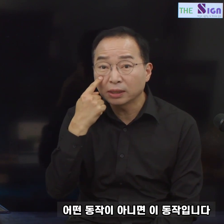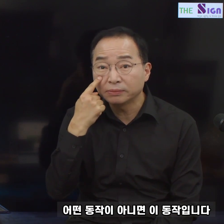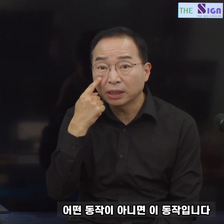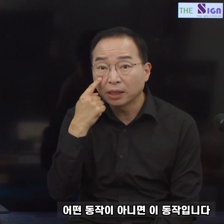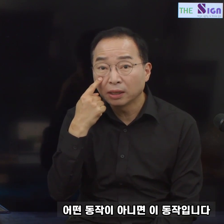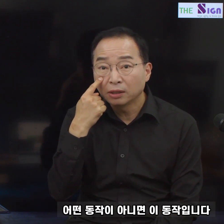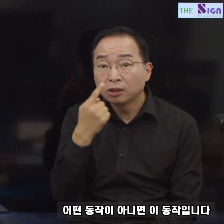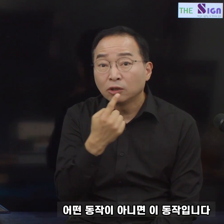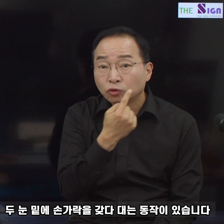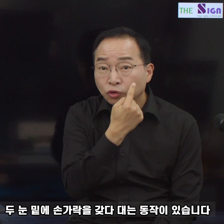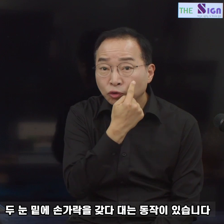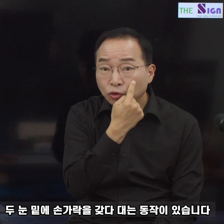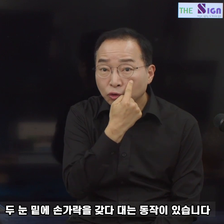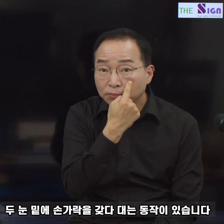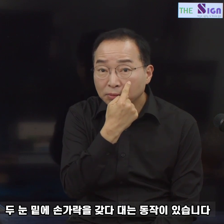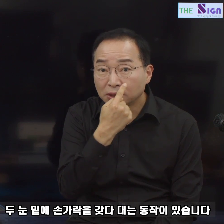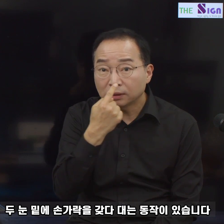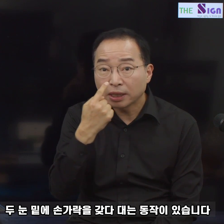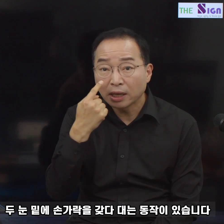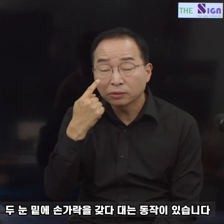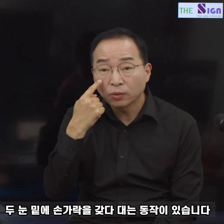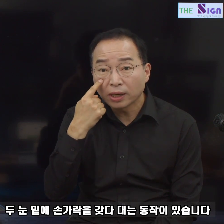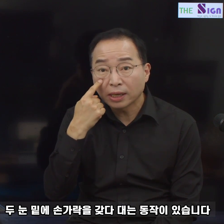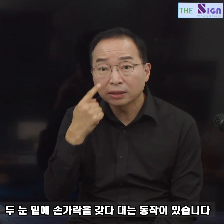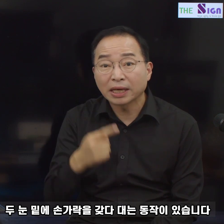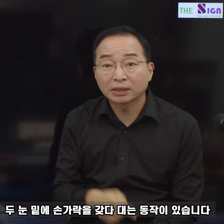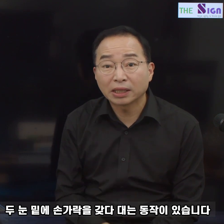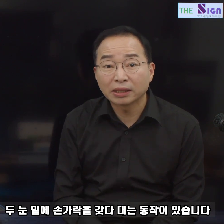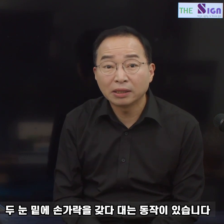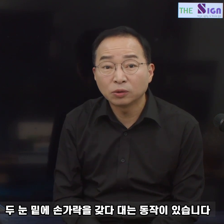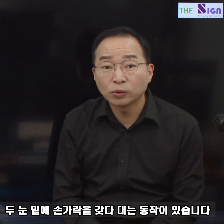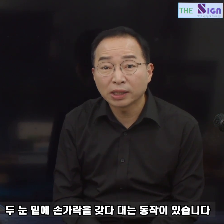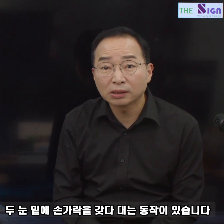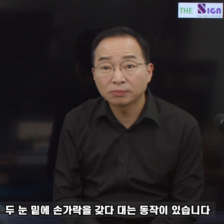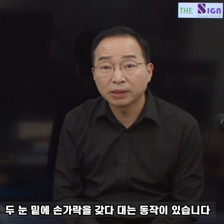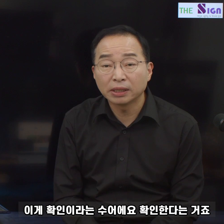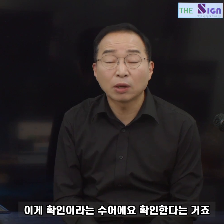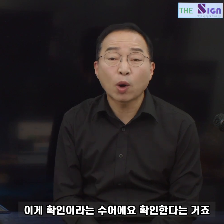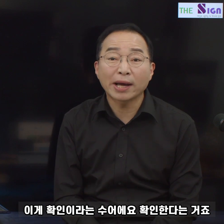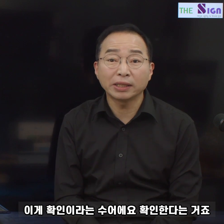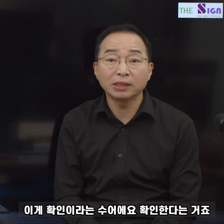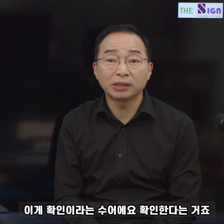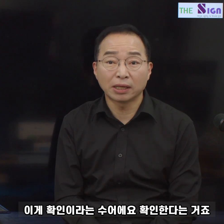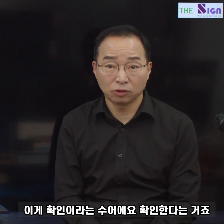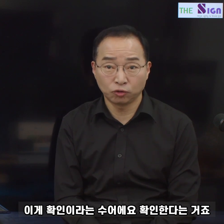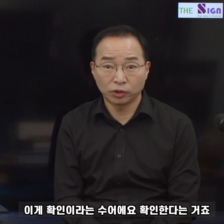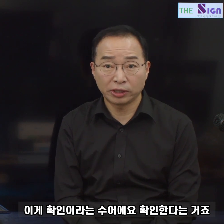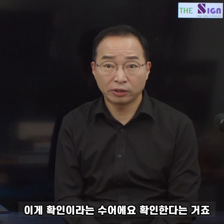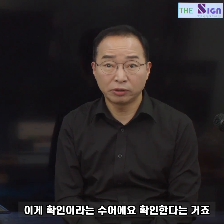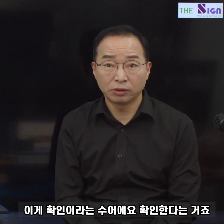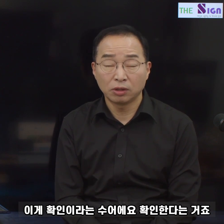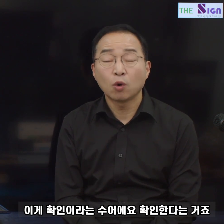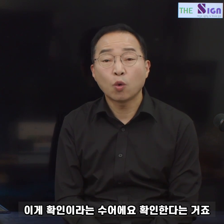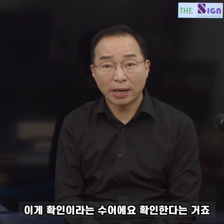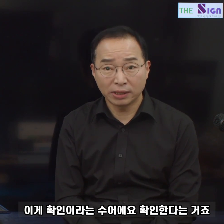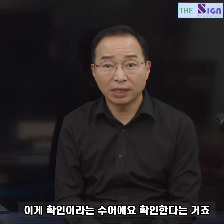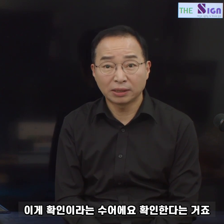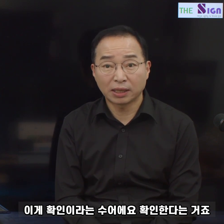동작입니다. 두 눈 밑에 손가락을 갖다 대는 동작이 있습니다. 이게 확인이라는 수어예요. 확인한다라는